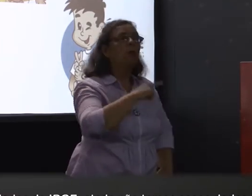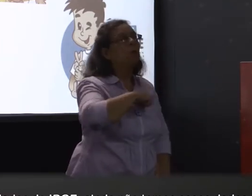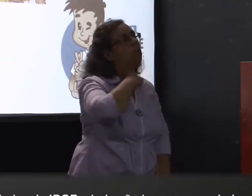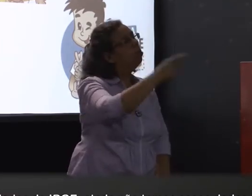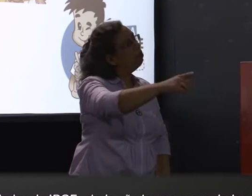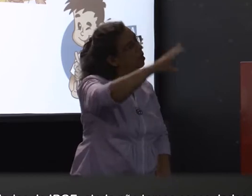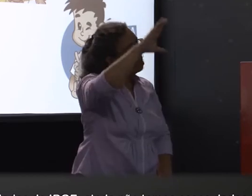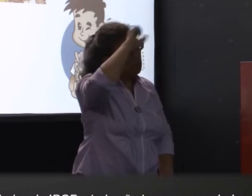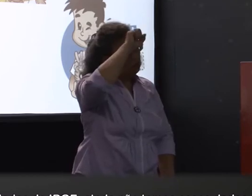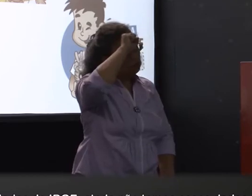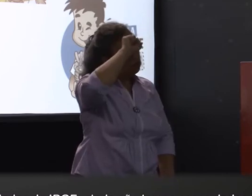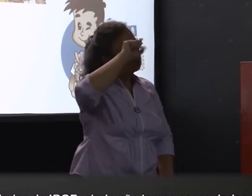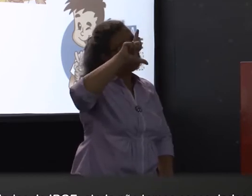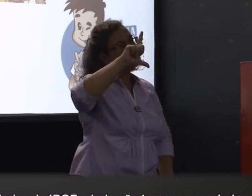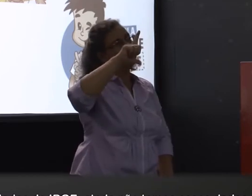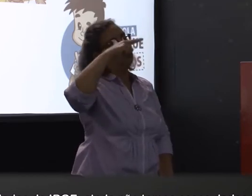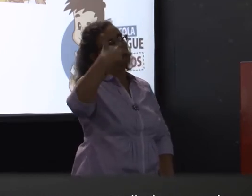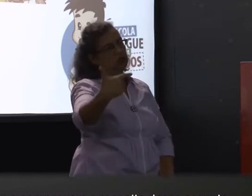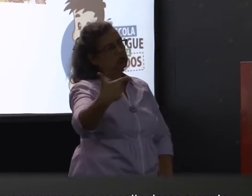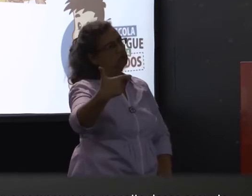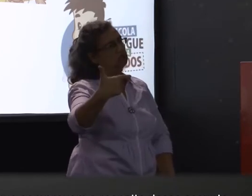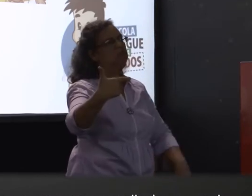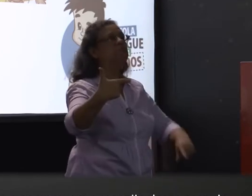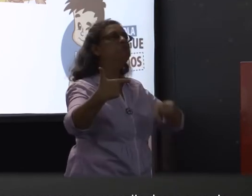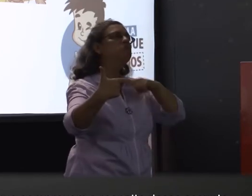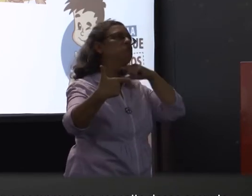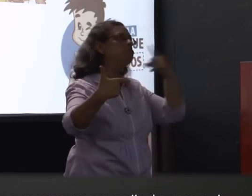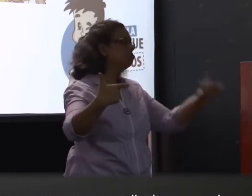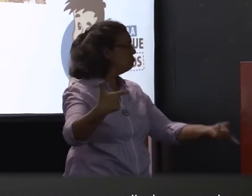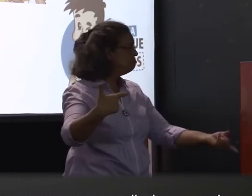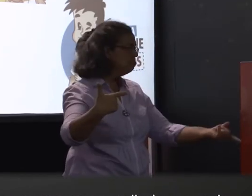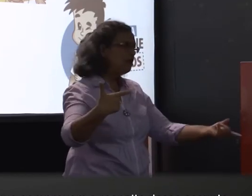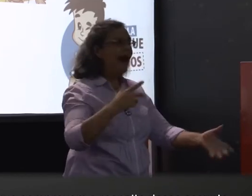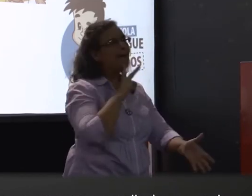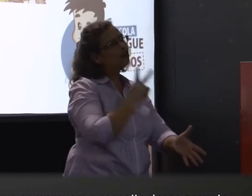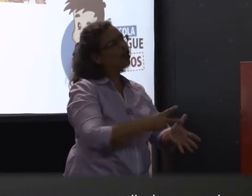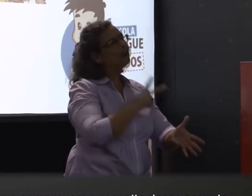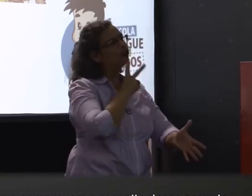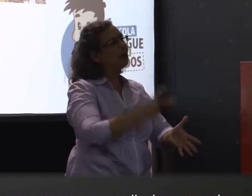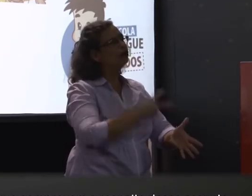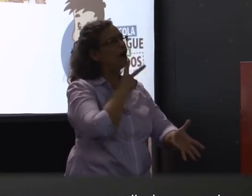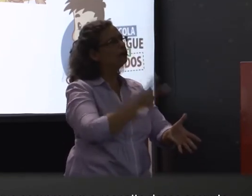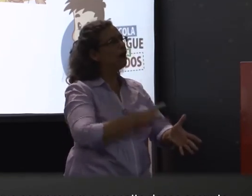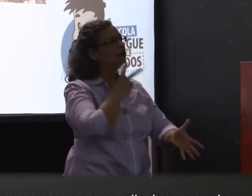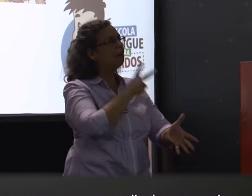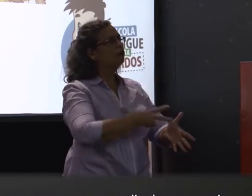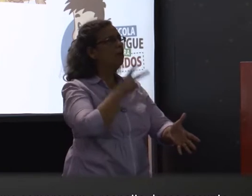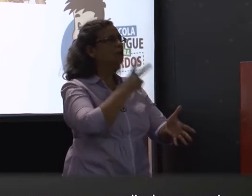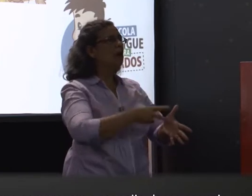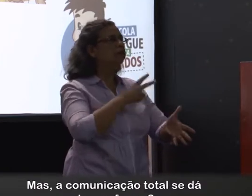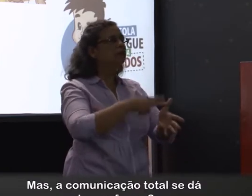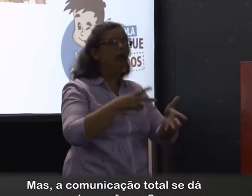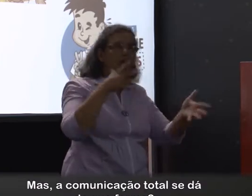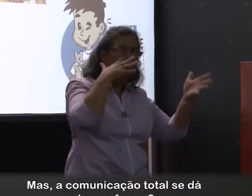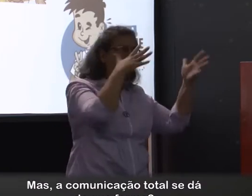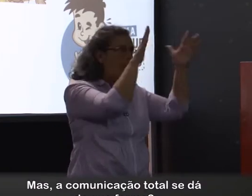ainda não temos dados que comprovam a respeito desse assunto,